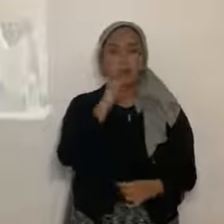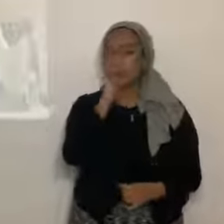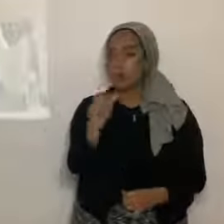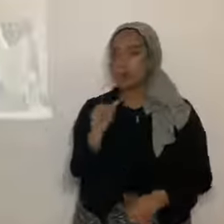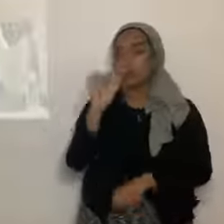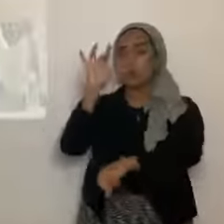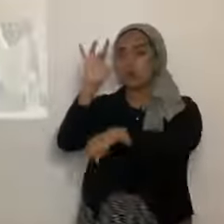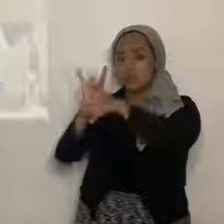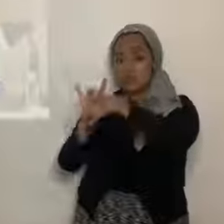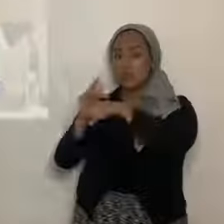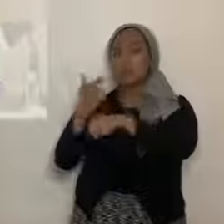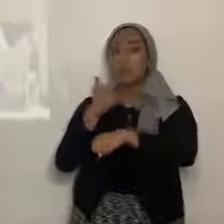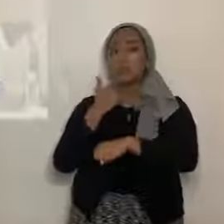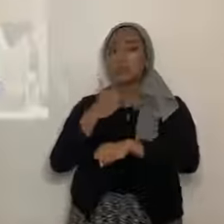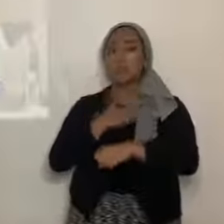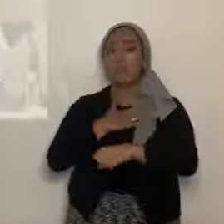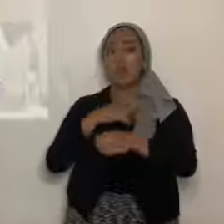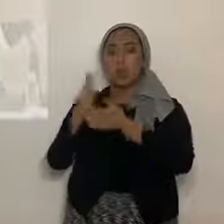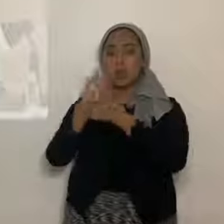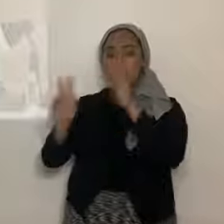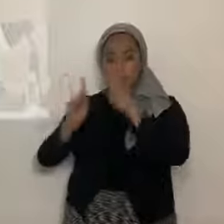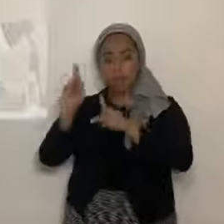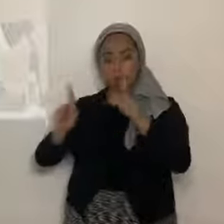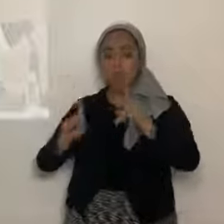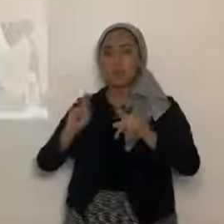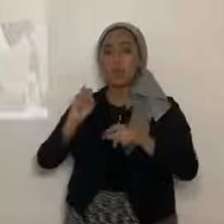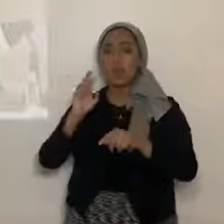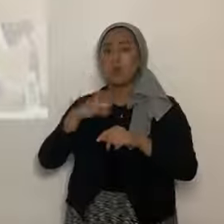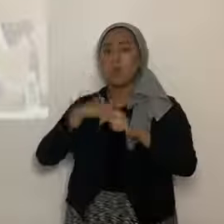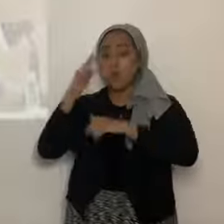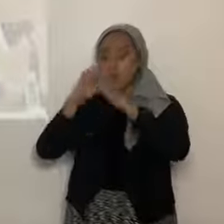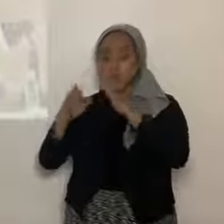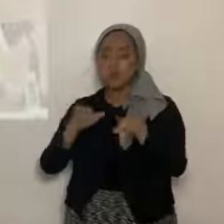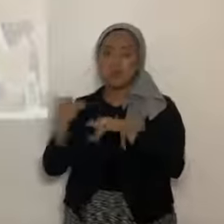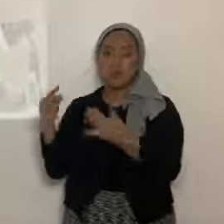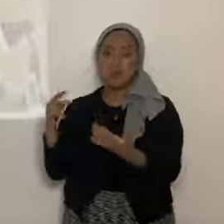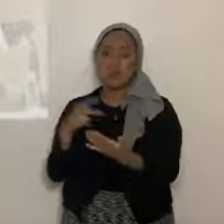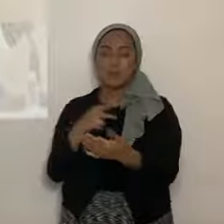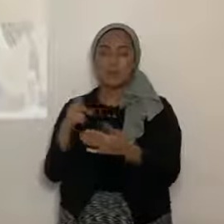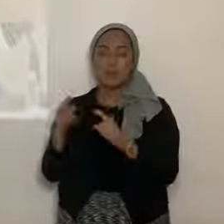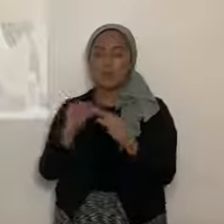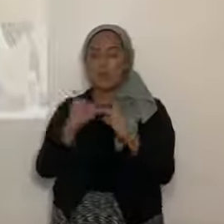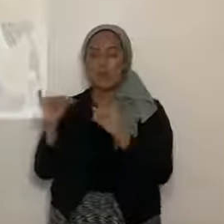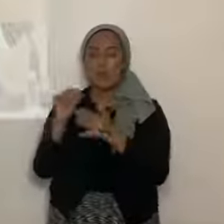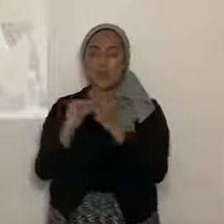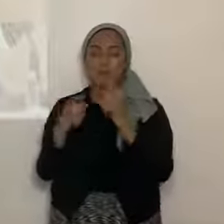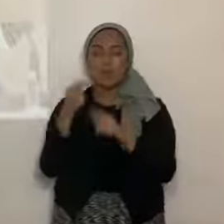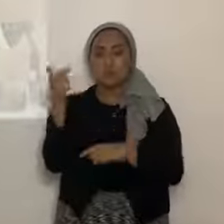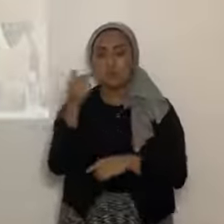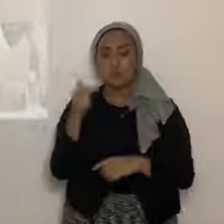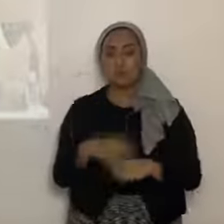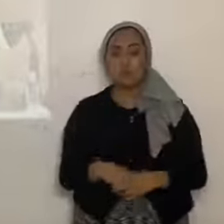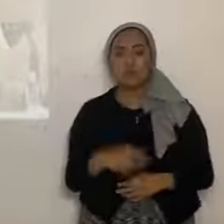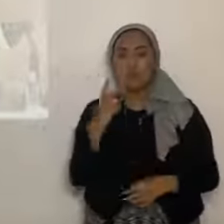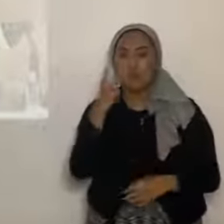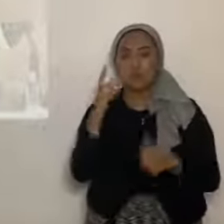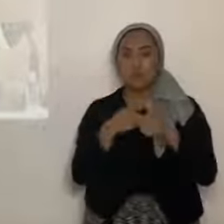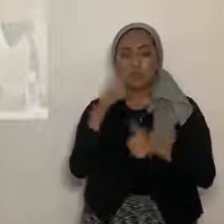toquéis, dijo, a mis ungidos, ni hagáis mal a mis profetas. Es la misma cita de Génesis. ¿De acuerdo? Y la que vimos en Primera de Crónicas.